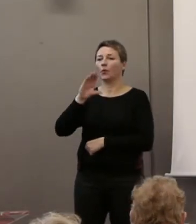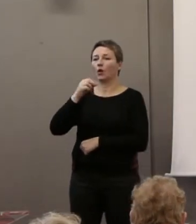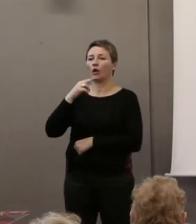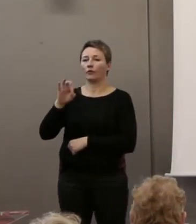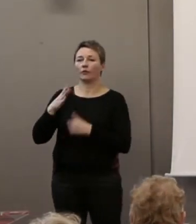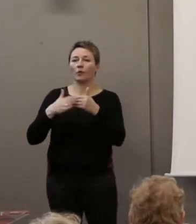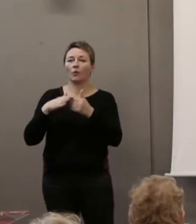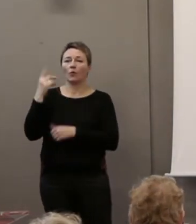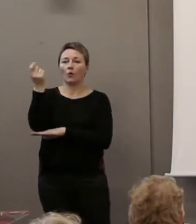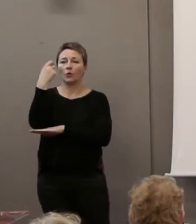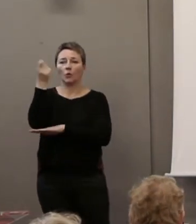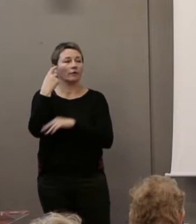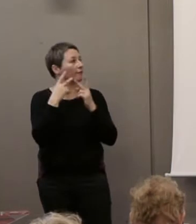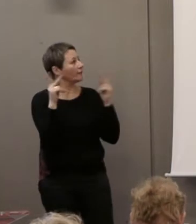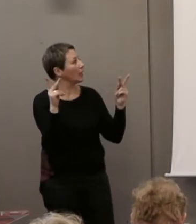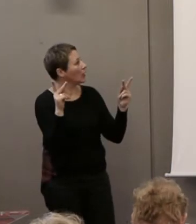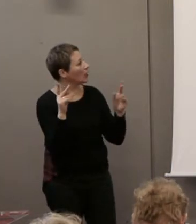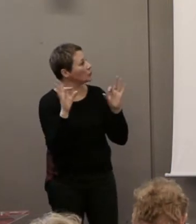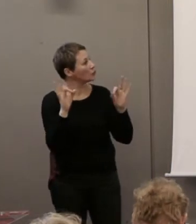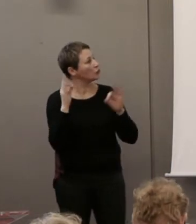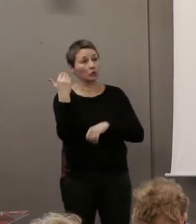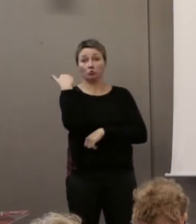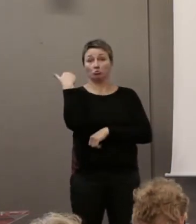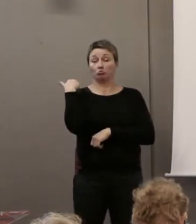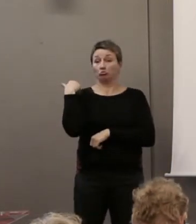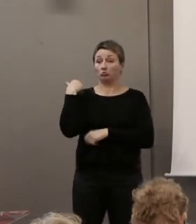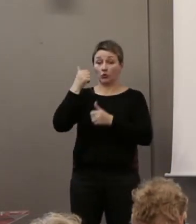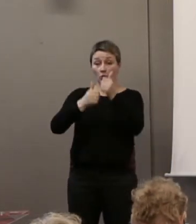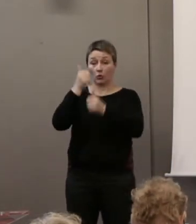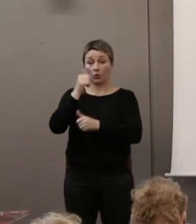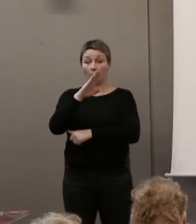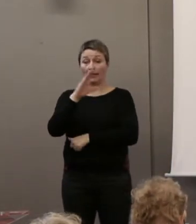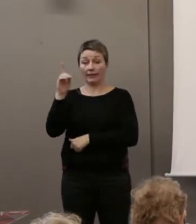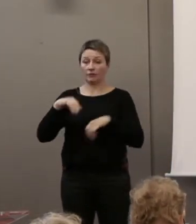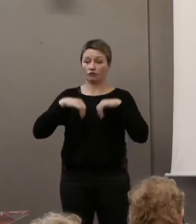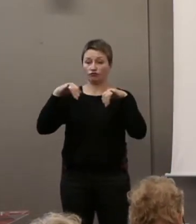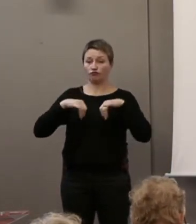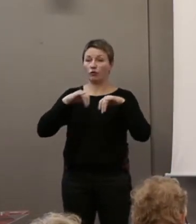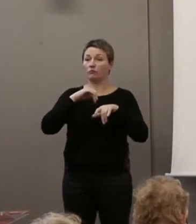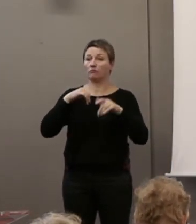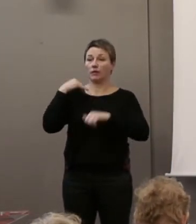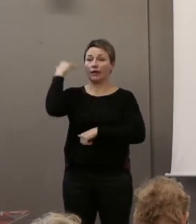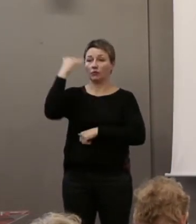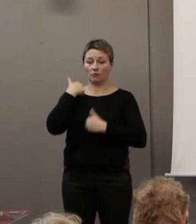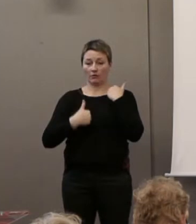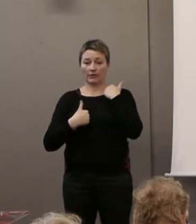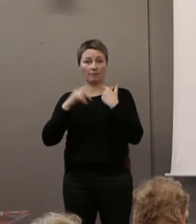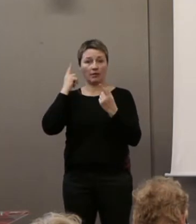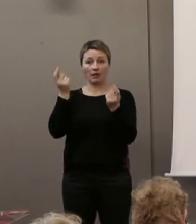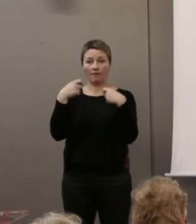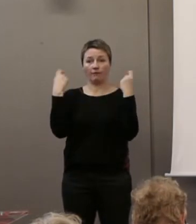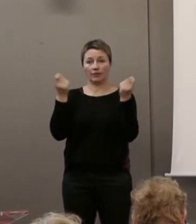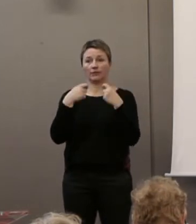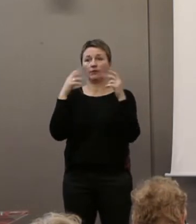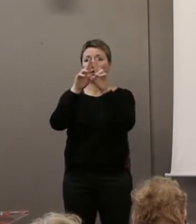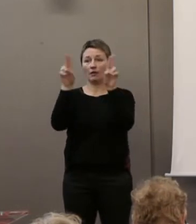Touraine et qui a eu la bonne idée il y a quelques années de proposer un concours de bande dessinée pour jeunes et adultes handicapés dans le cadre du Festival international de la